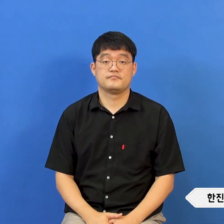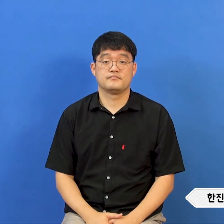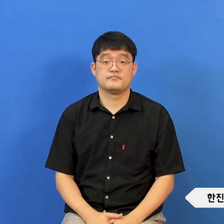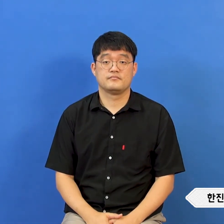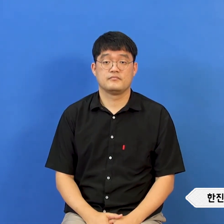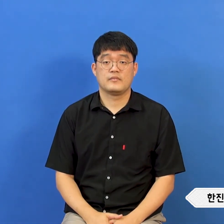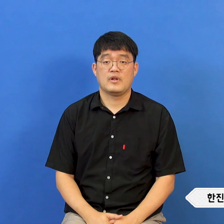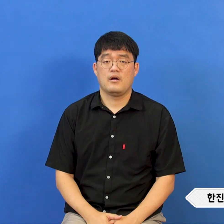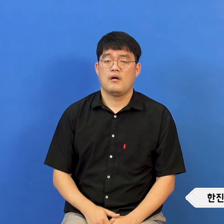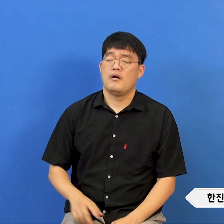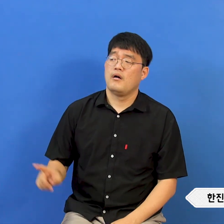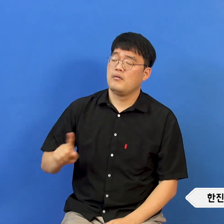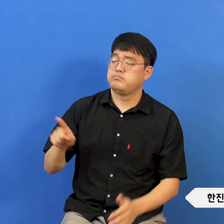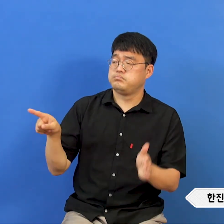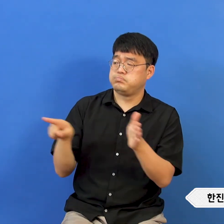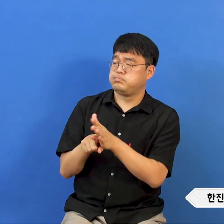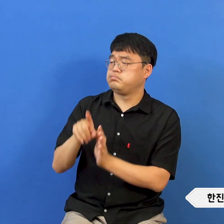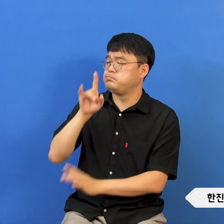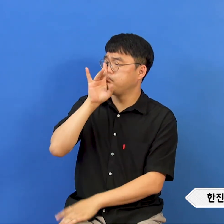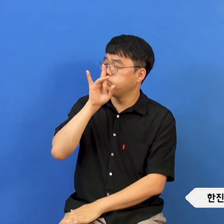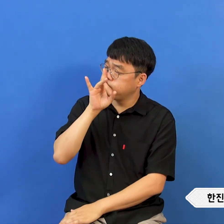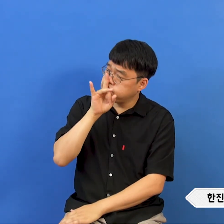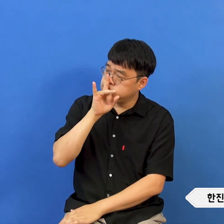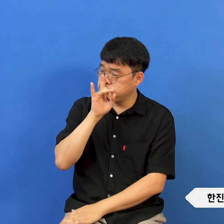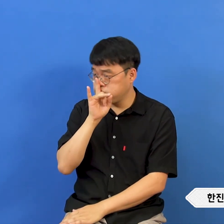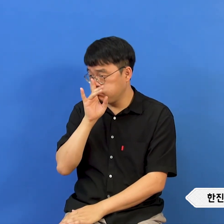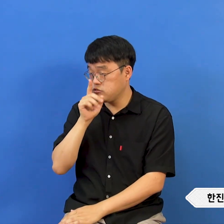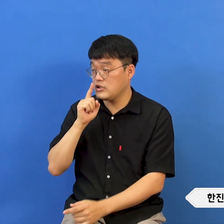도무지 믿을 수 없는 그 말이 믿어졌습니다.